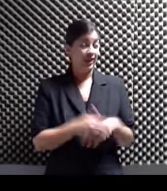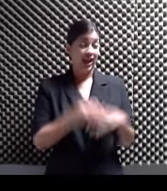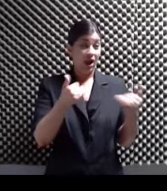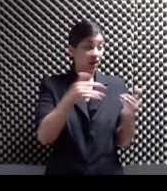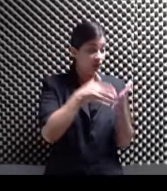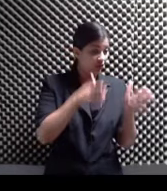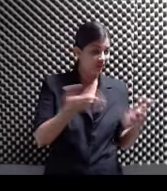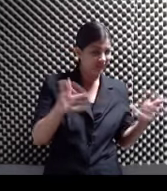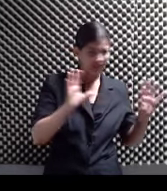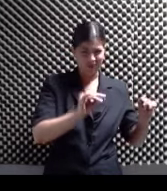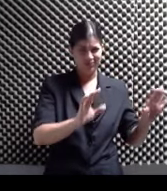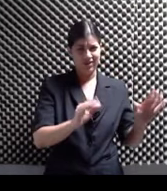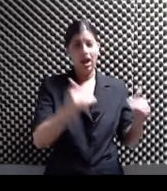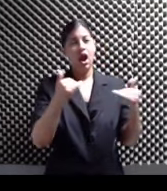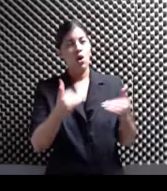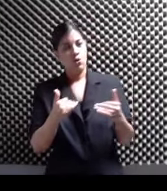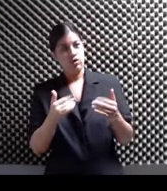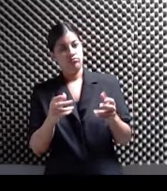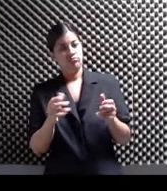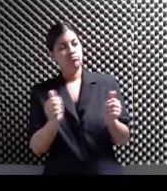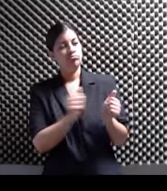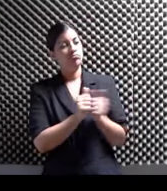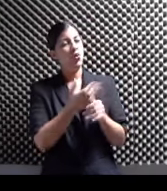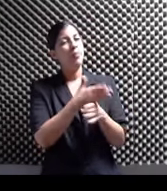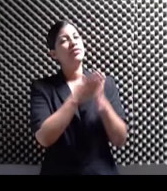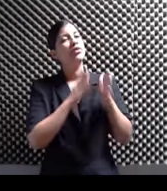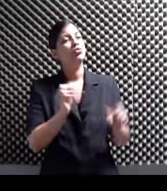Y esta chica, Chalimar Rivera, tienen que verla.